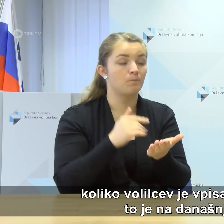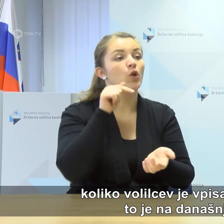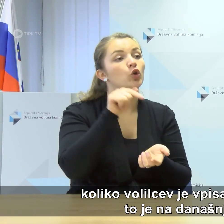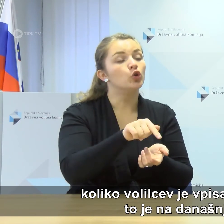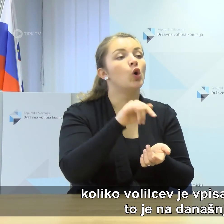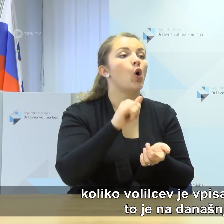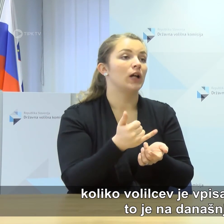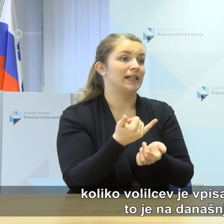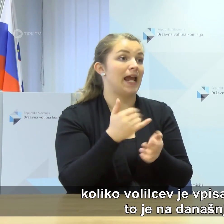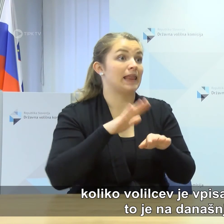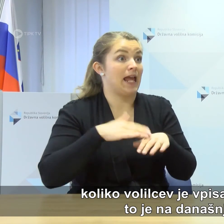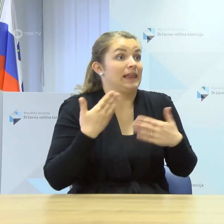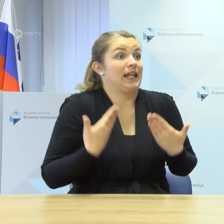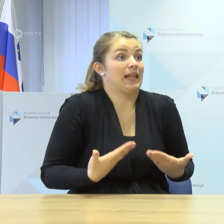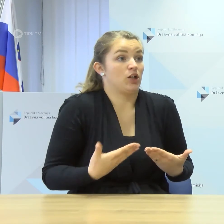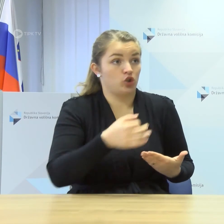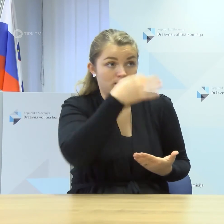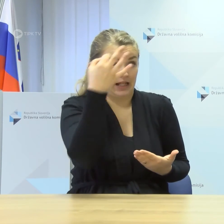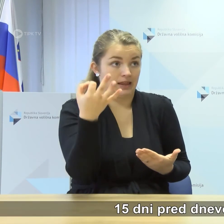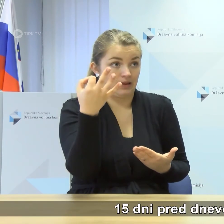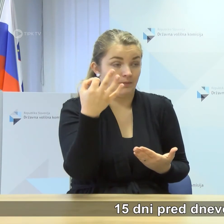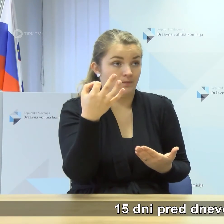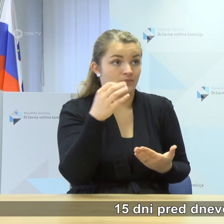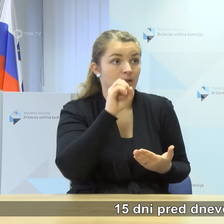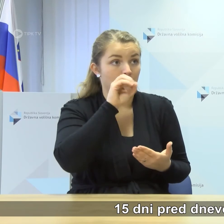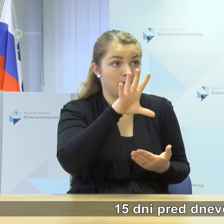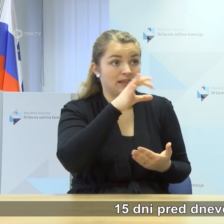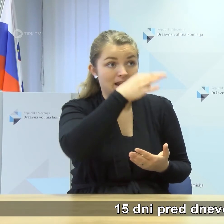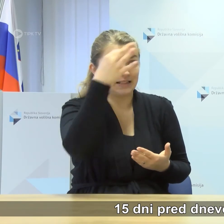dan, 15 dni pred dnevom glasovanja.